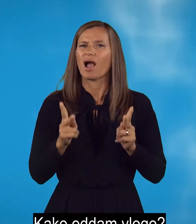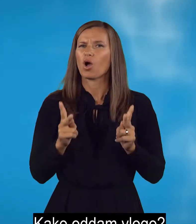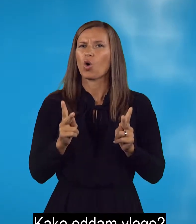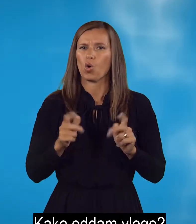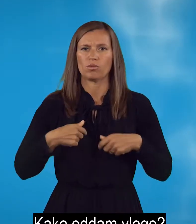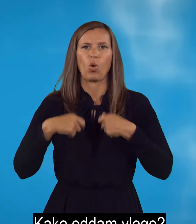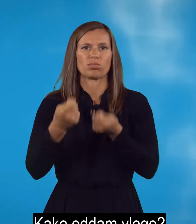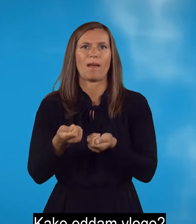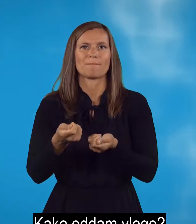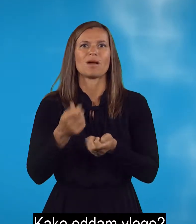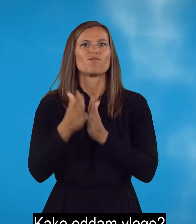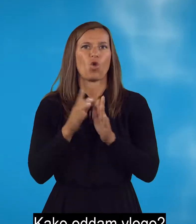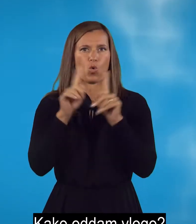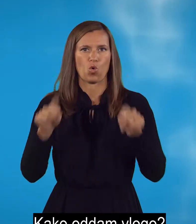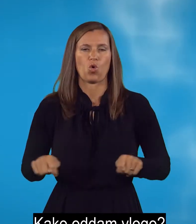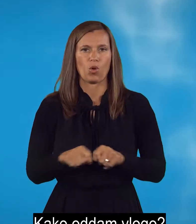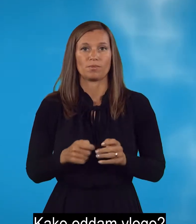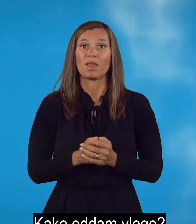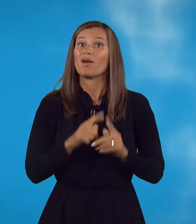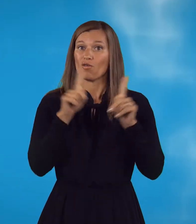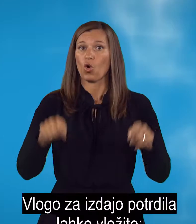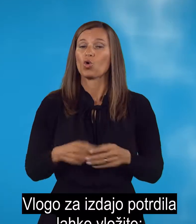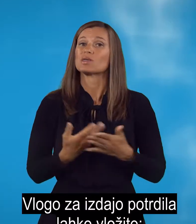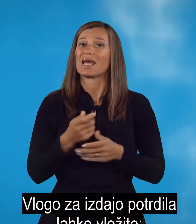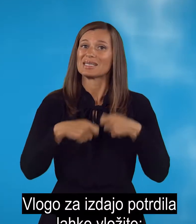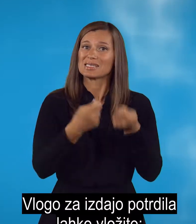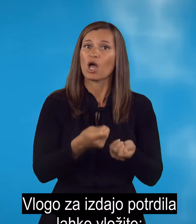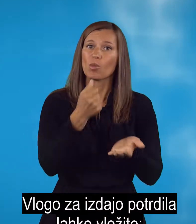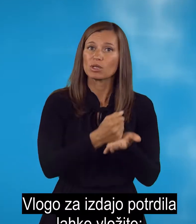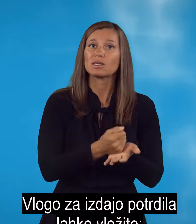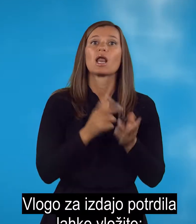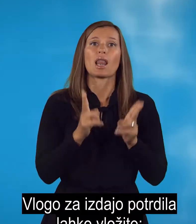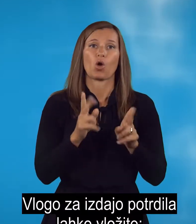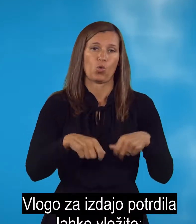Kako oddam vlogo? Vlogo za izdajo potrdila lahko vložite